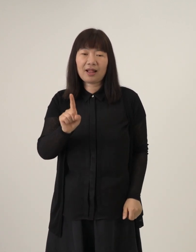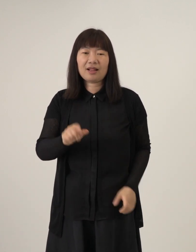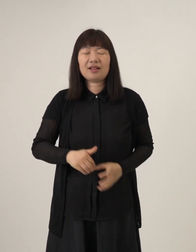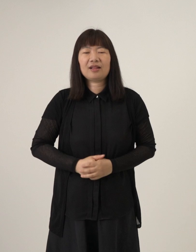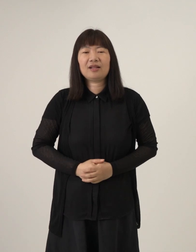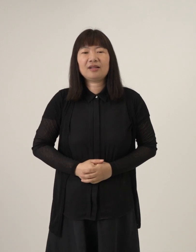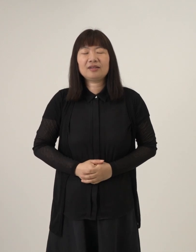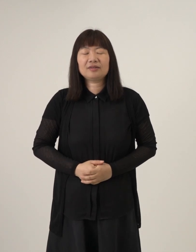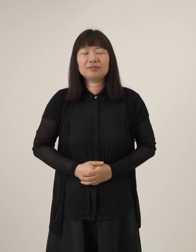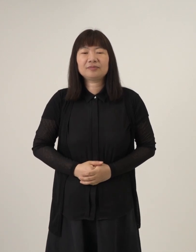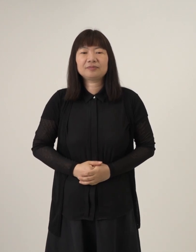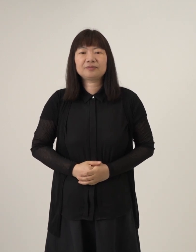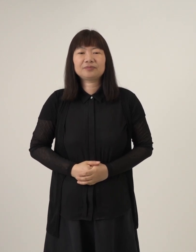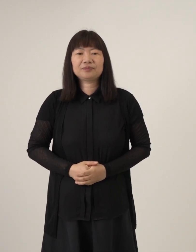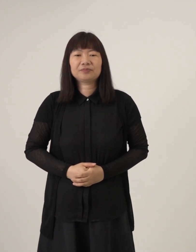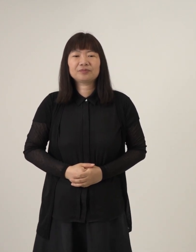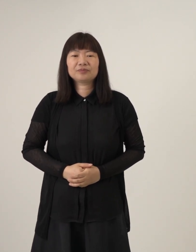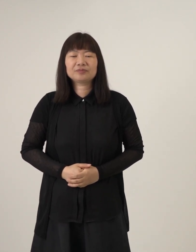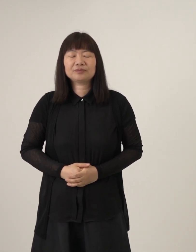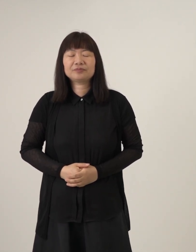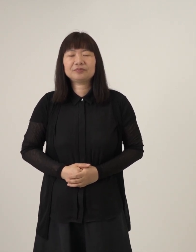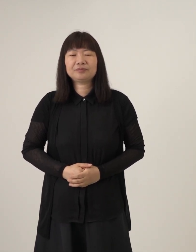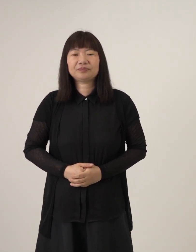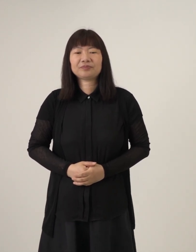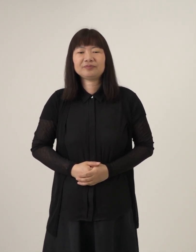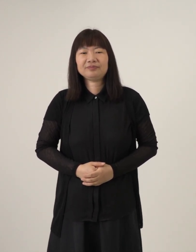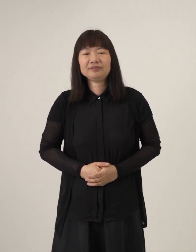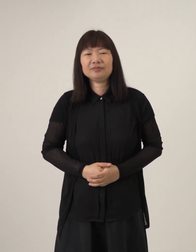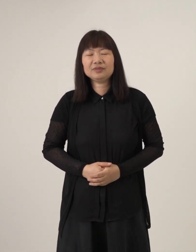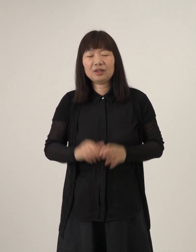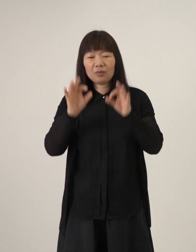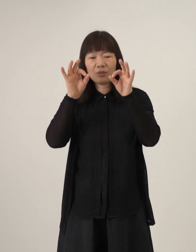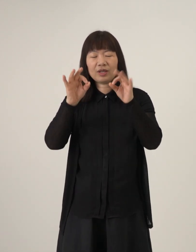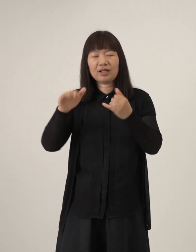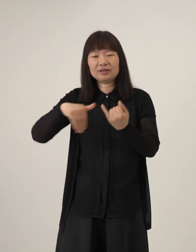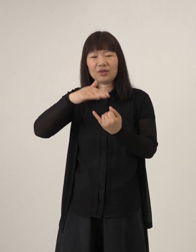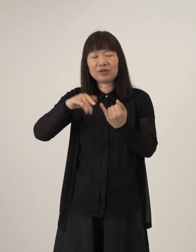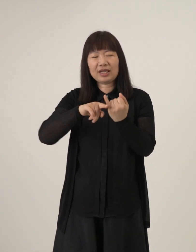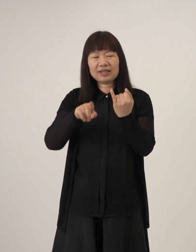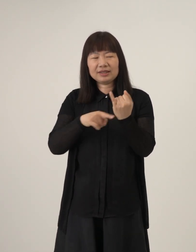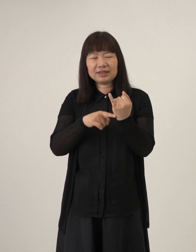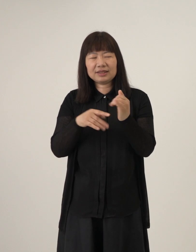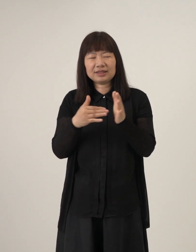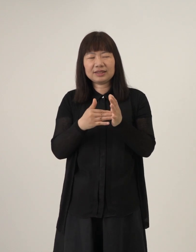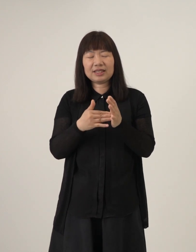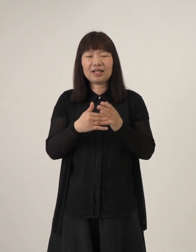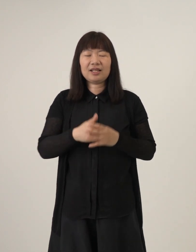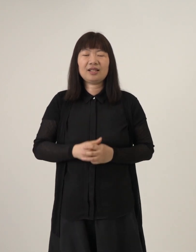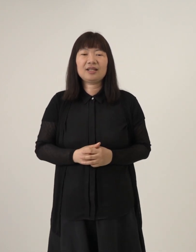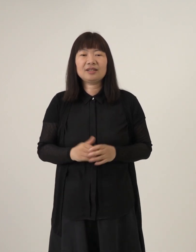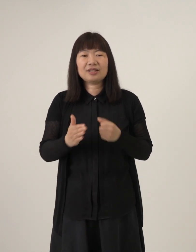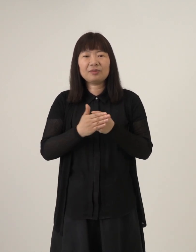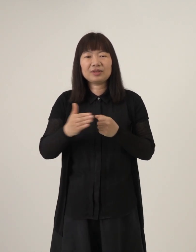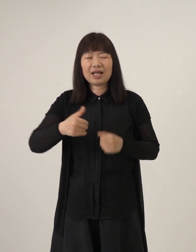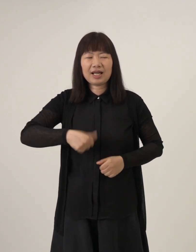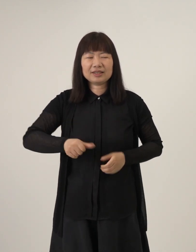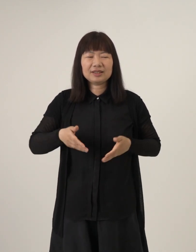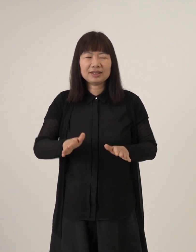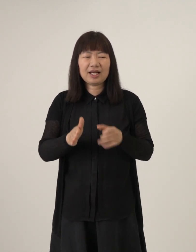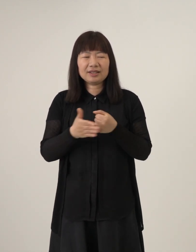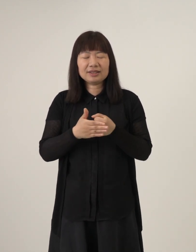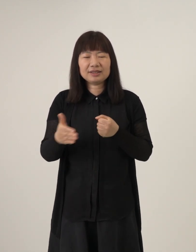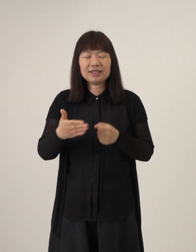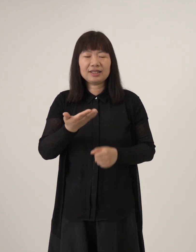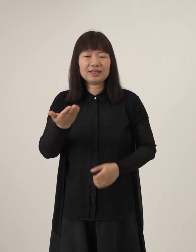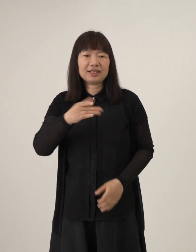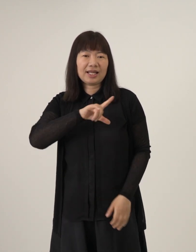네. 자, 여기 보라, 처녀가 잉태하여 아들을 낳을 것이요